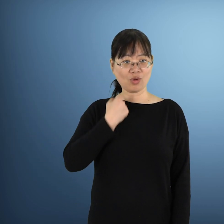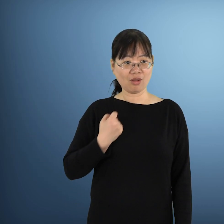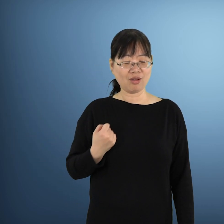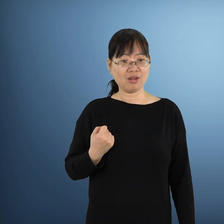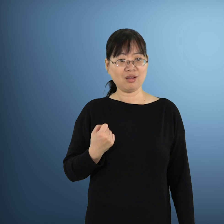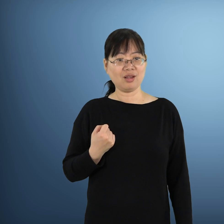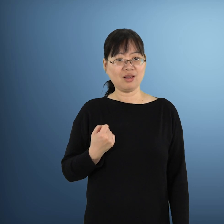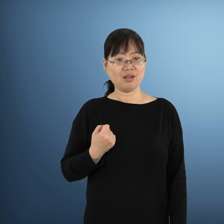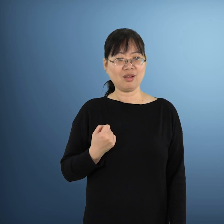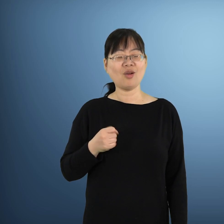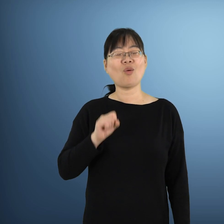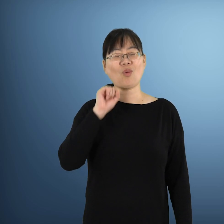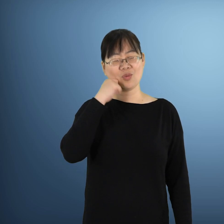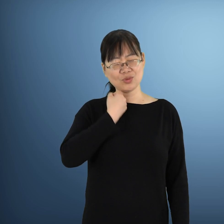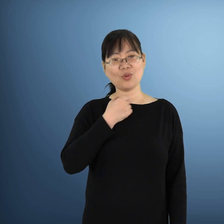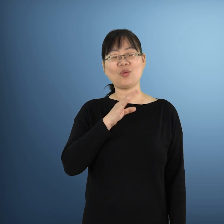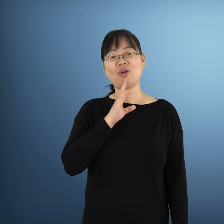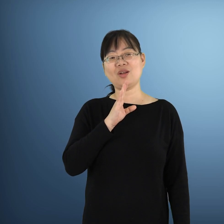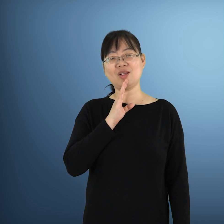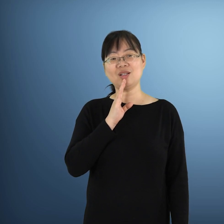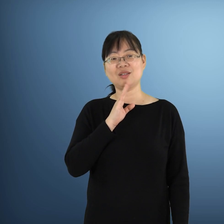어렵죠? 왜? 어려워요.